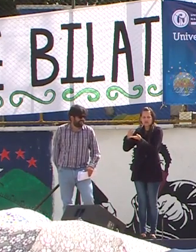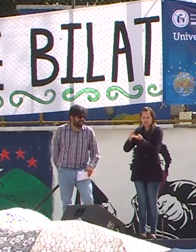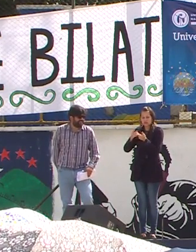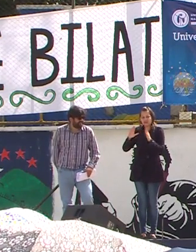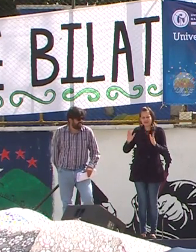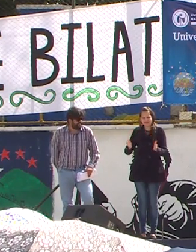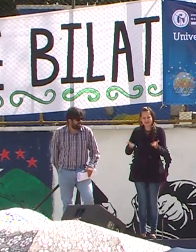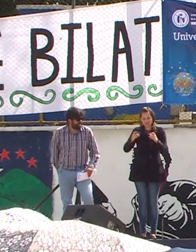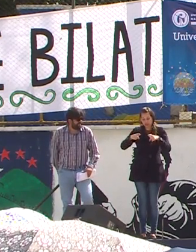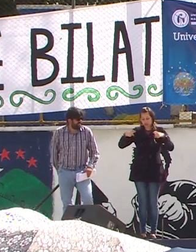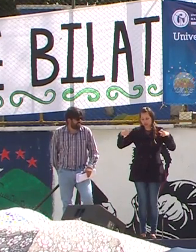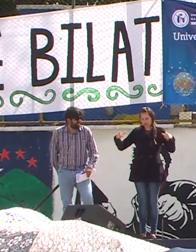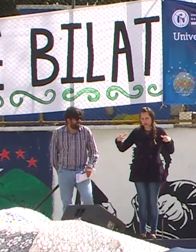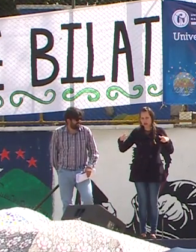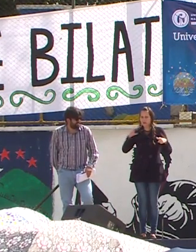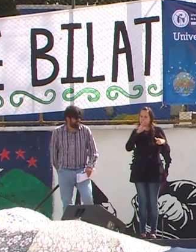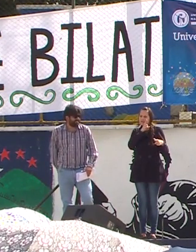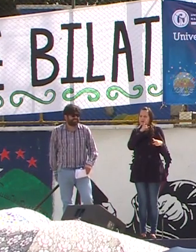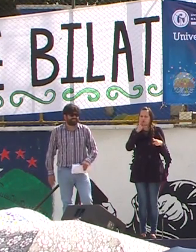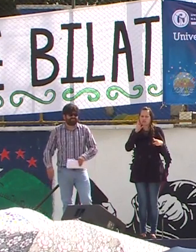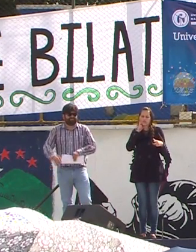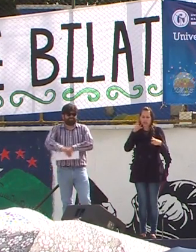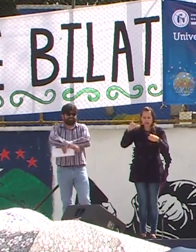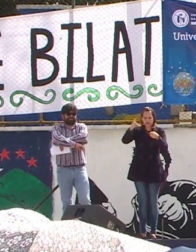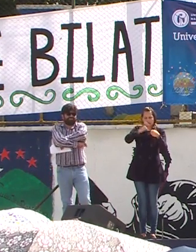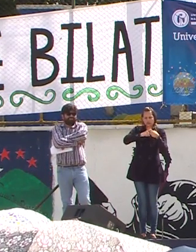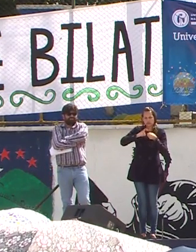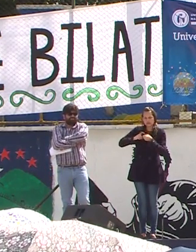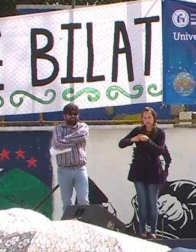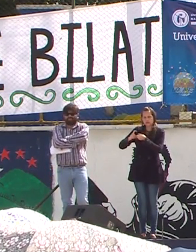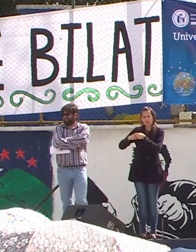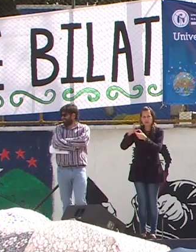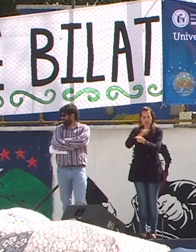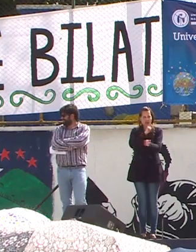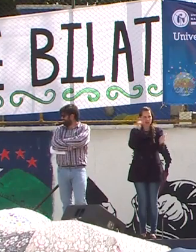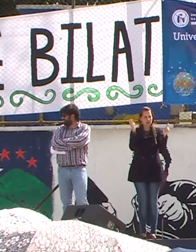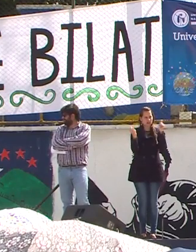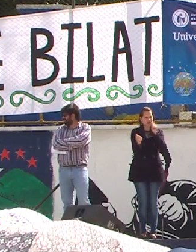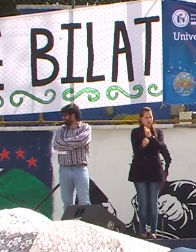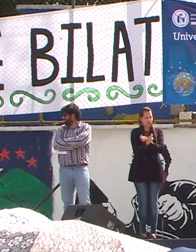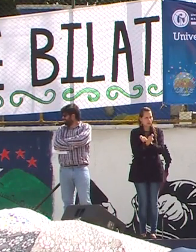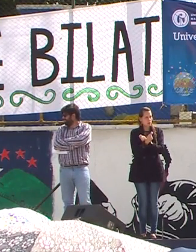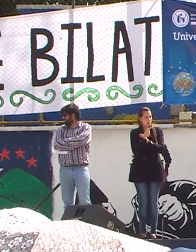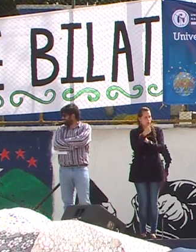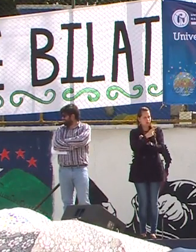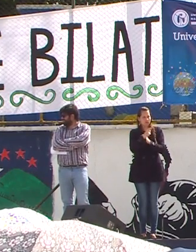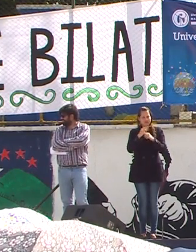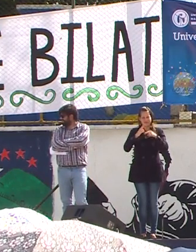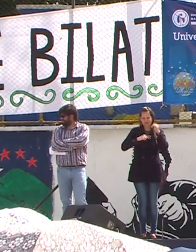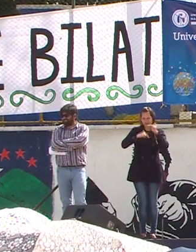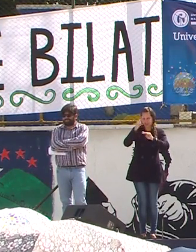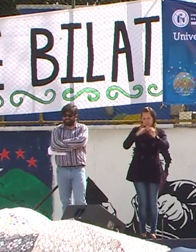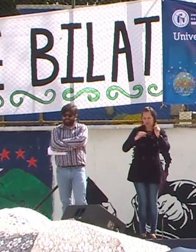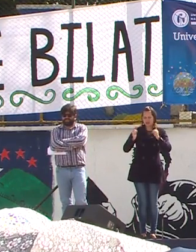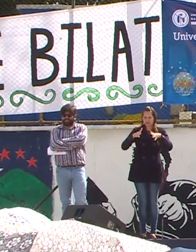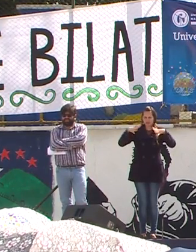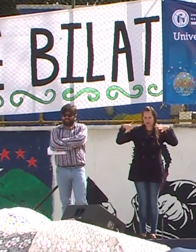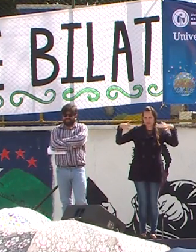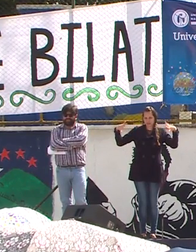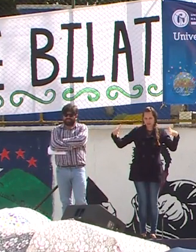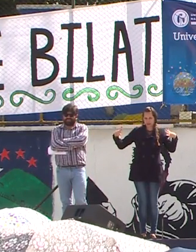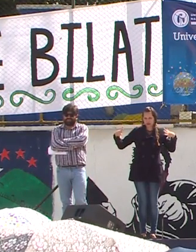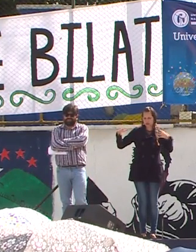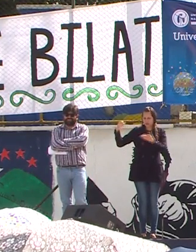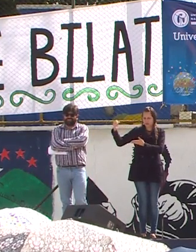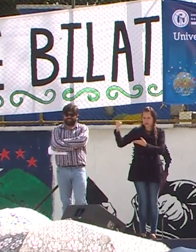del restaurante, para transformar su modelo, para ampliar su cobertura con recursos CREE.